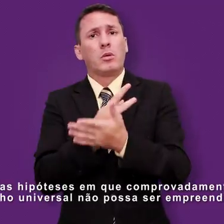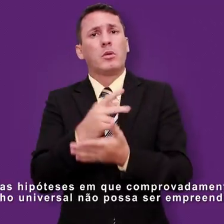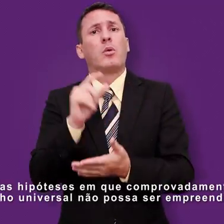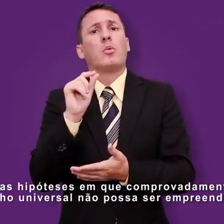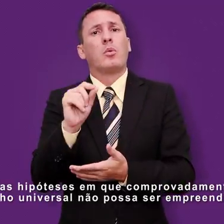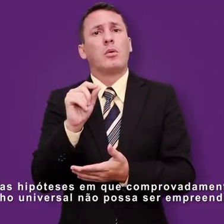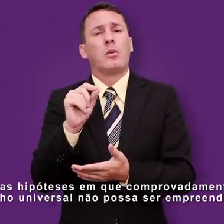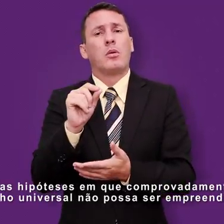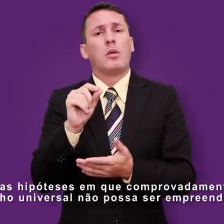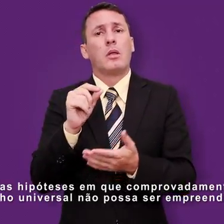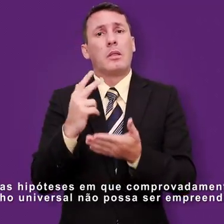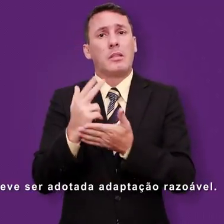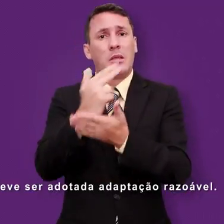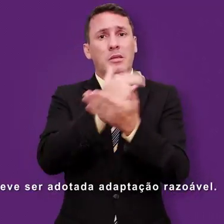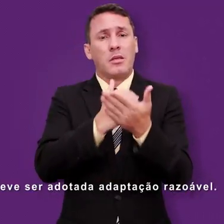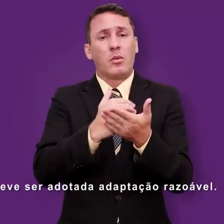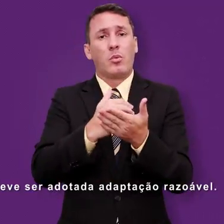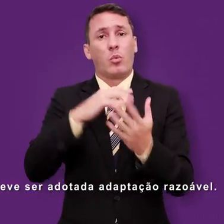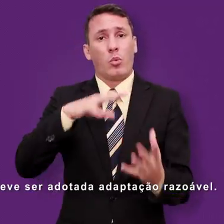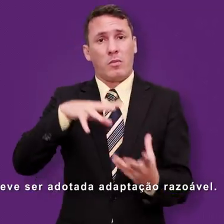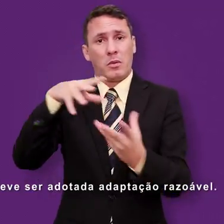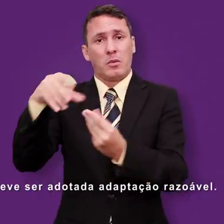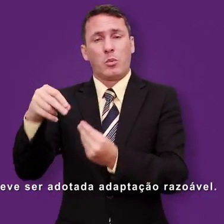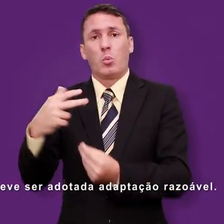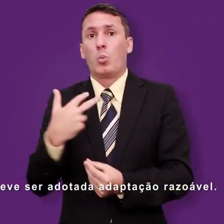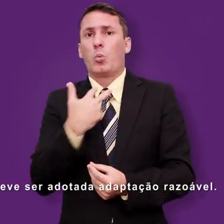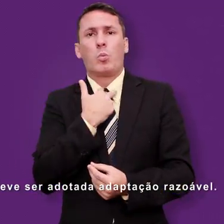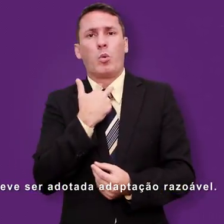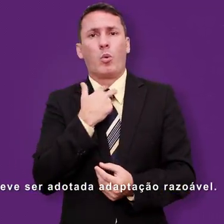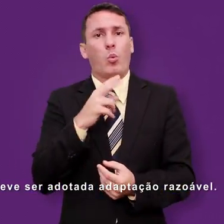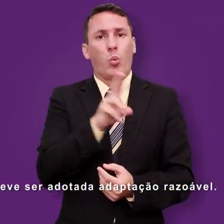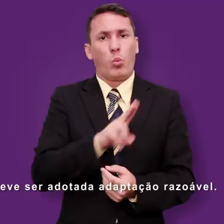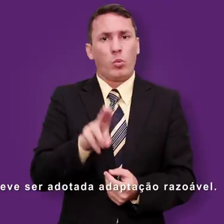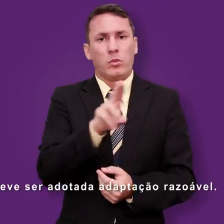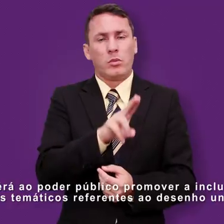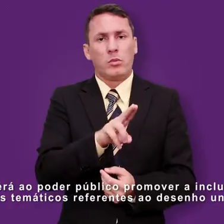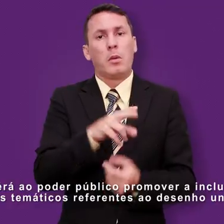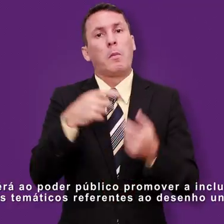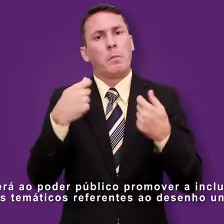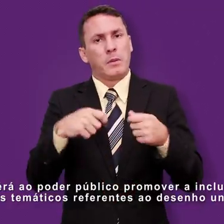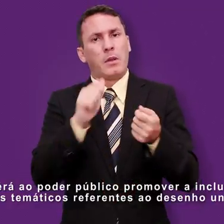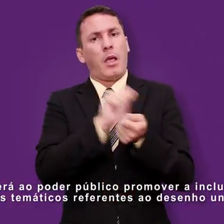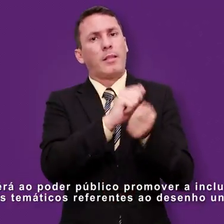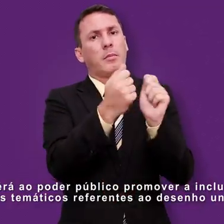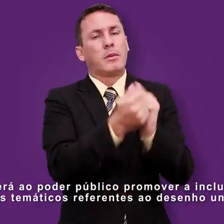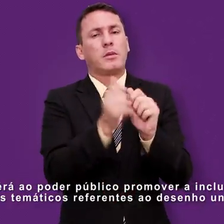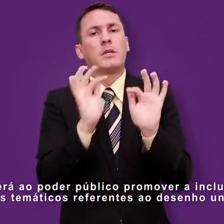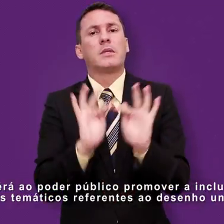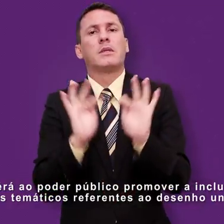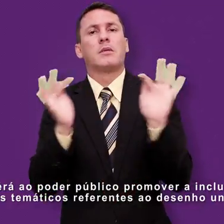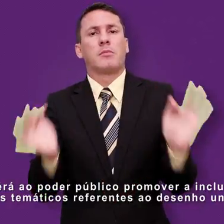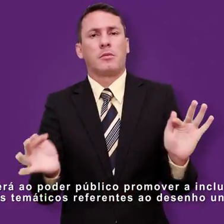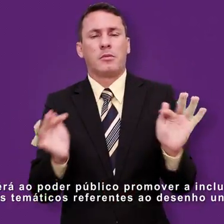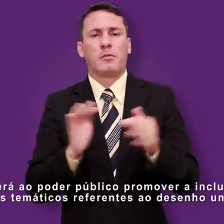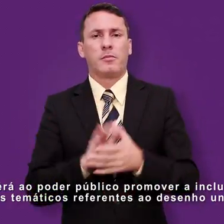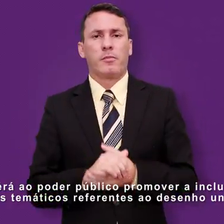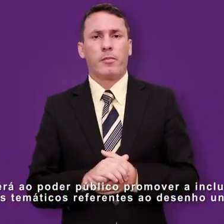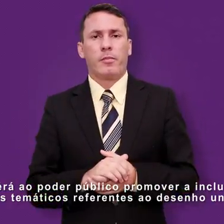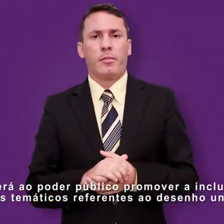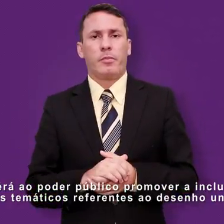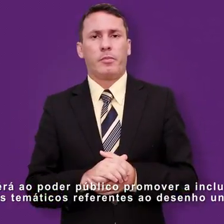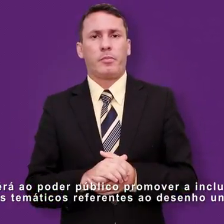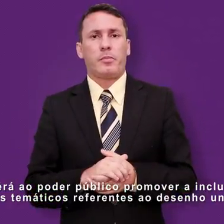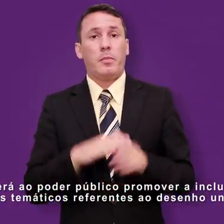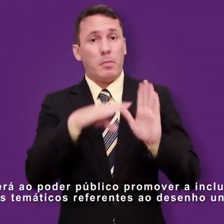possa ser empreendido, deve ser adotada adaptação razoável. Parágrafo 3º. Caberá ao